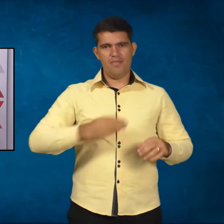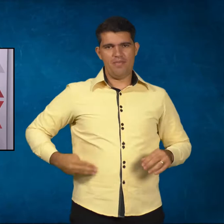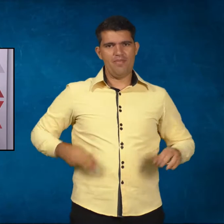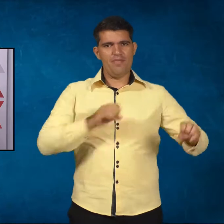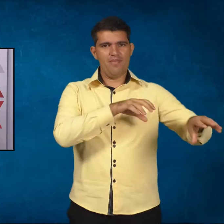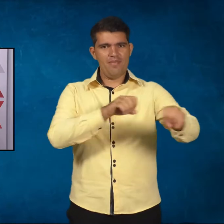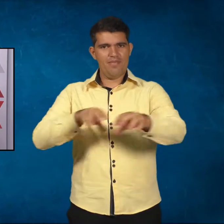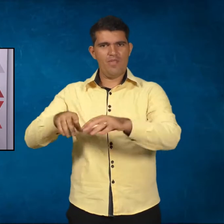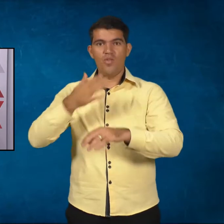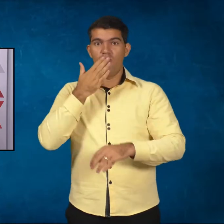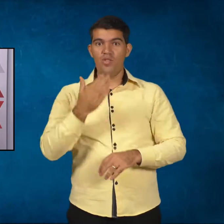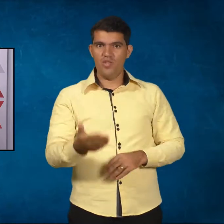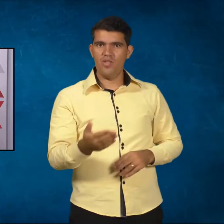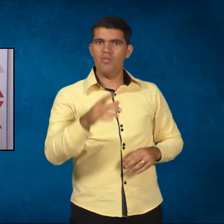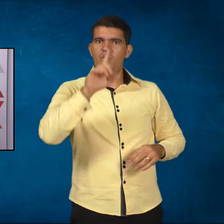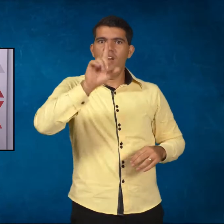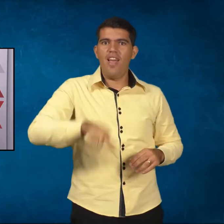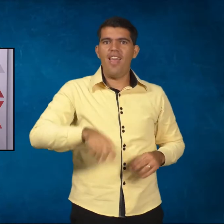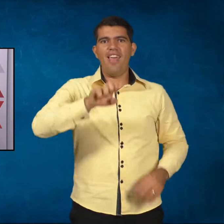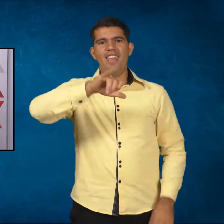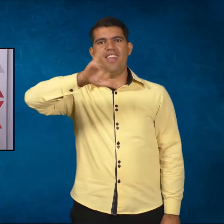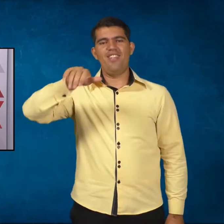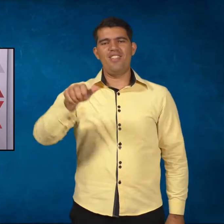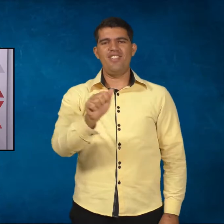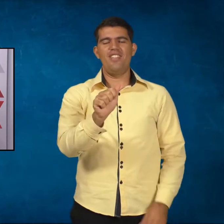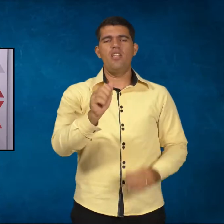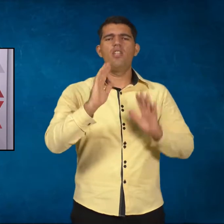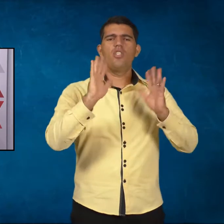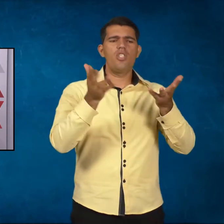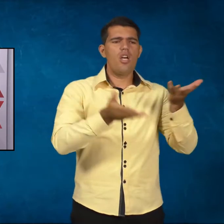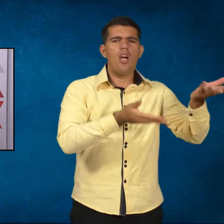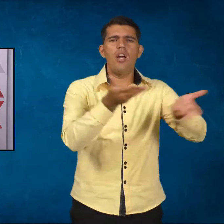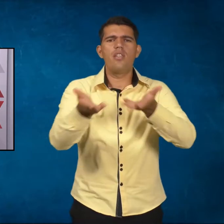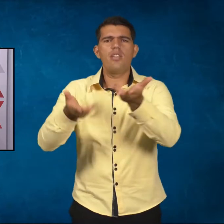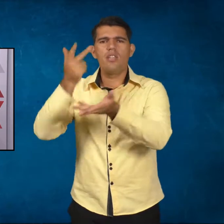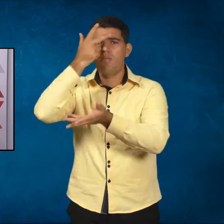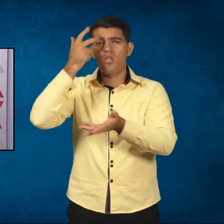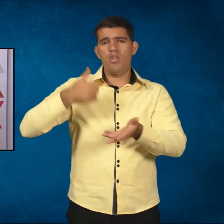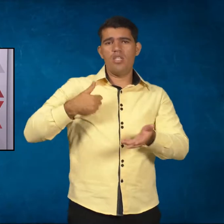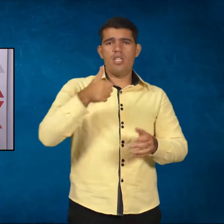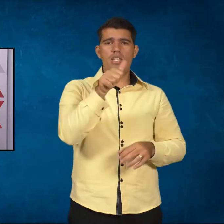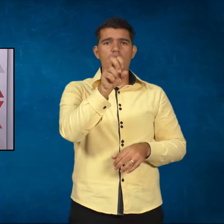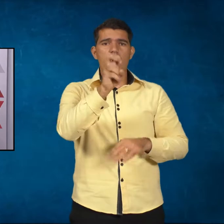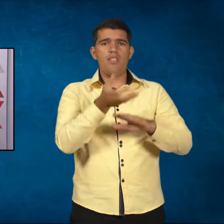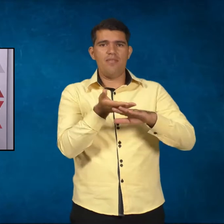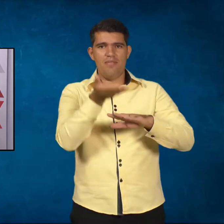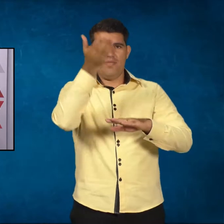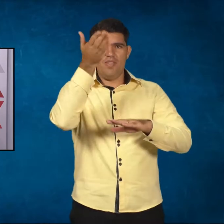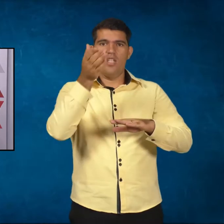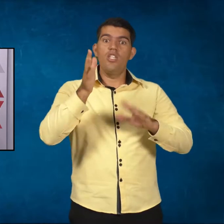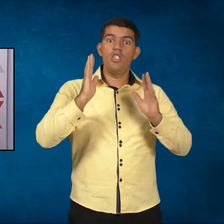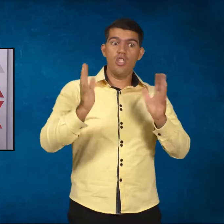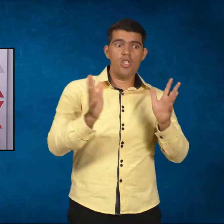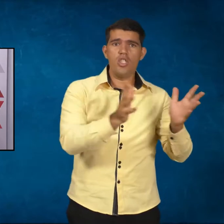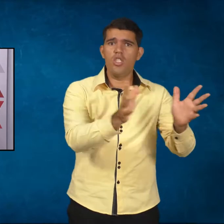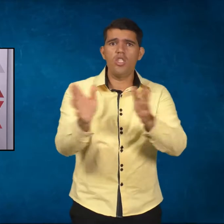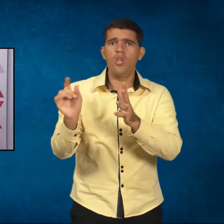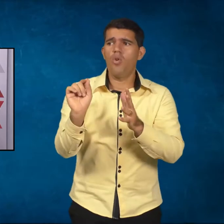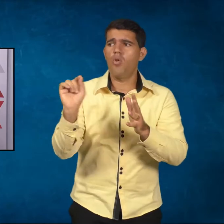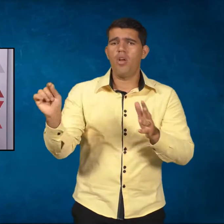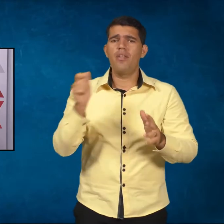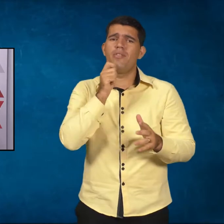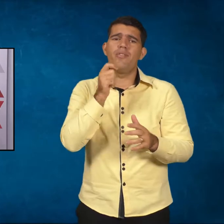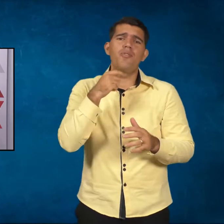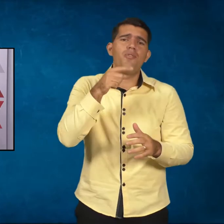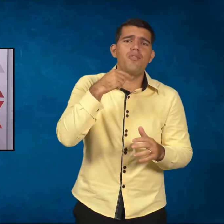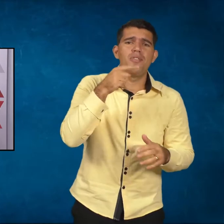ministério da educação esta modalidade conhecida como eja atende pessoas com mais de 15 anos que por algum motivo não